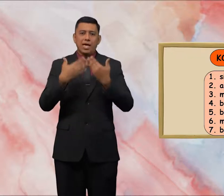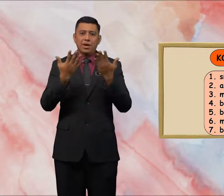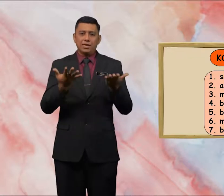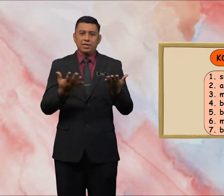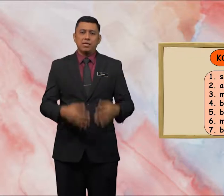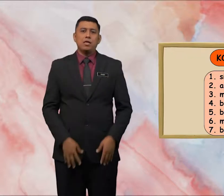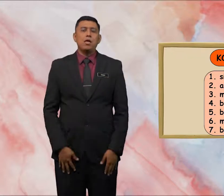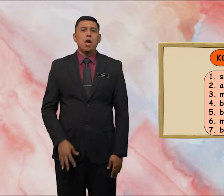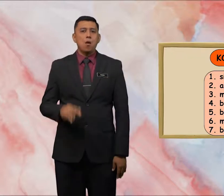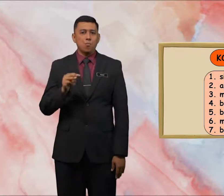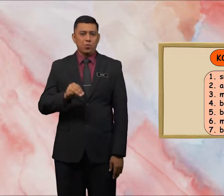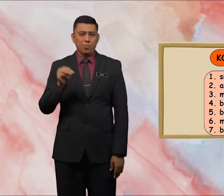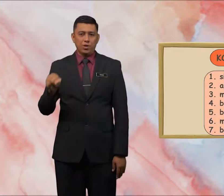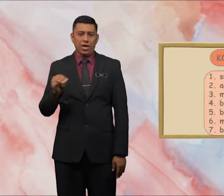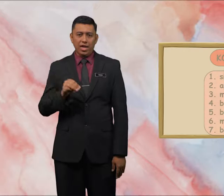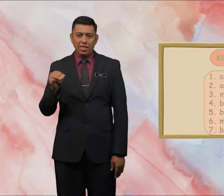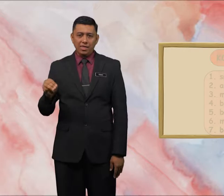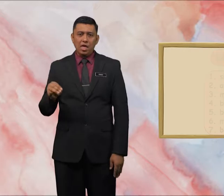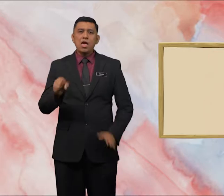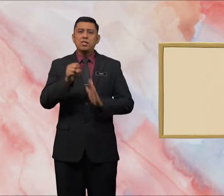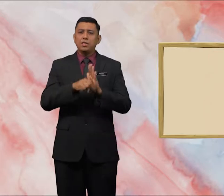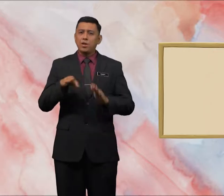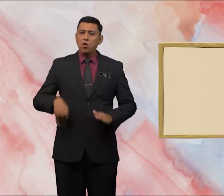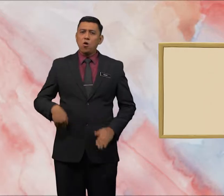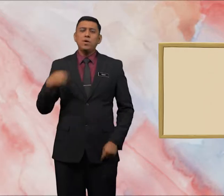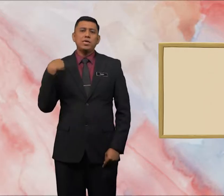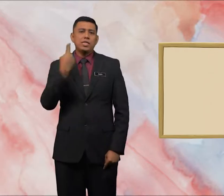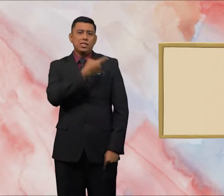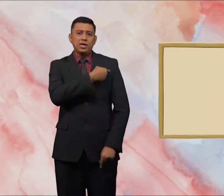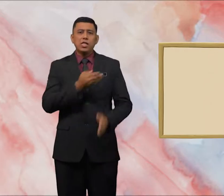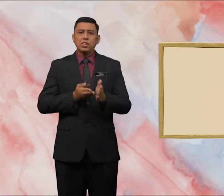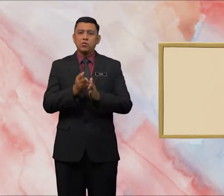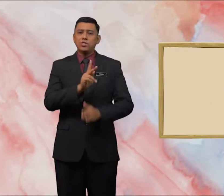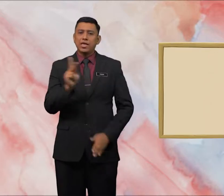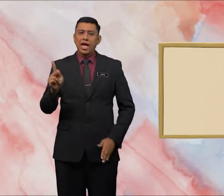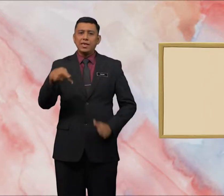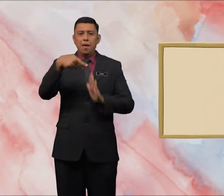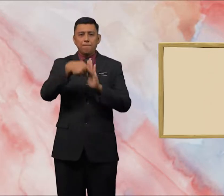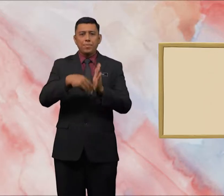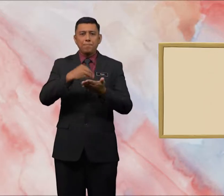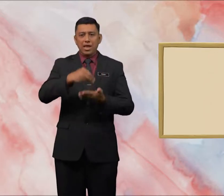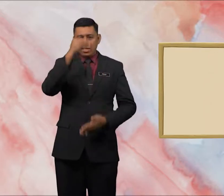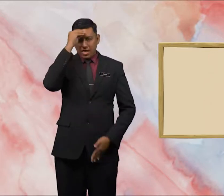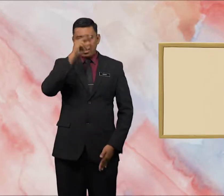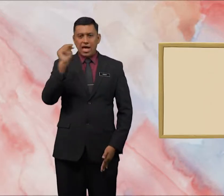bagaimana? Murid-murid, sebelum kita teruskan pembelajaran